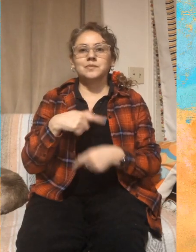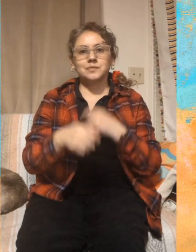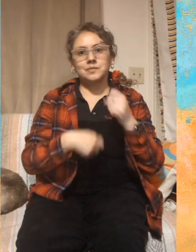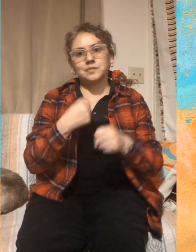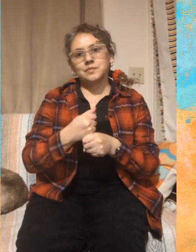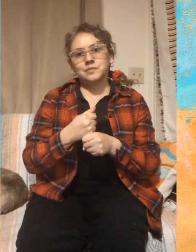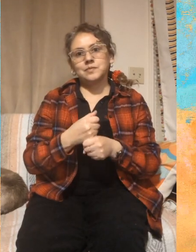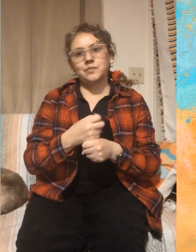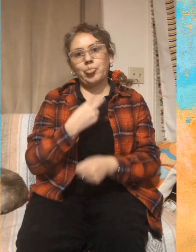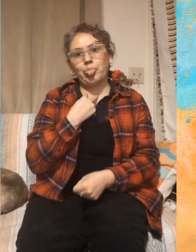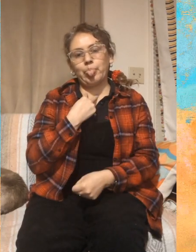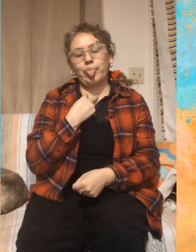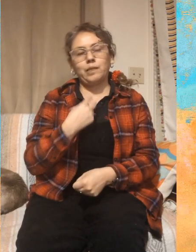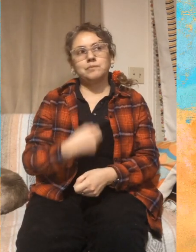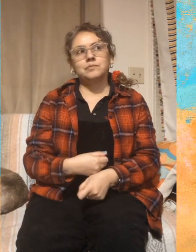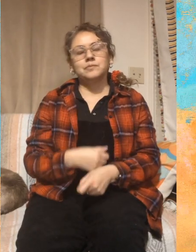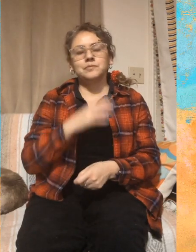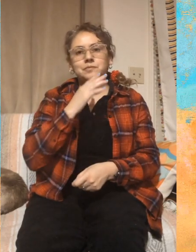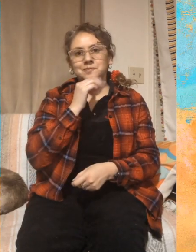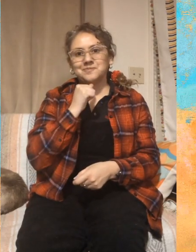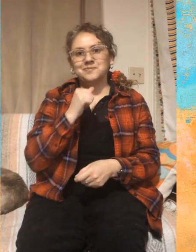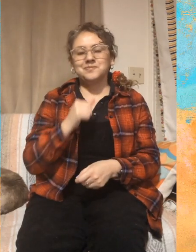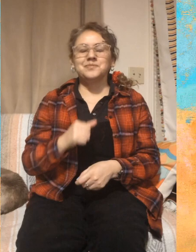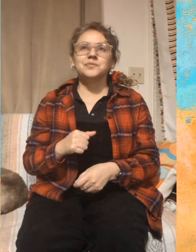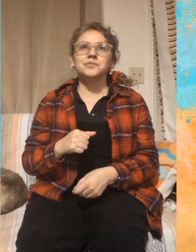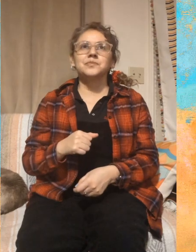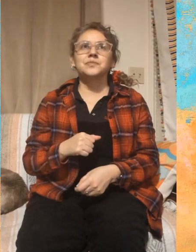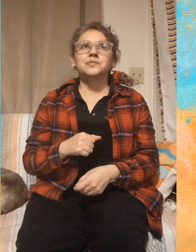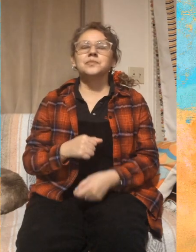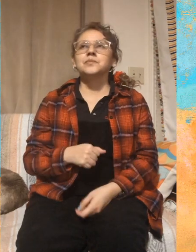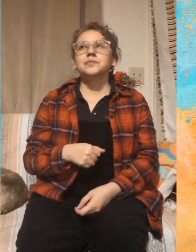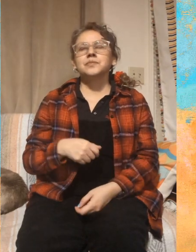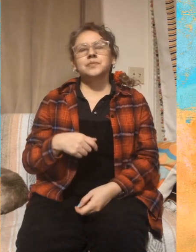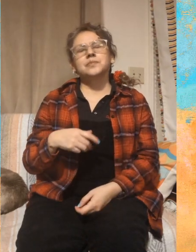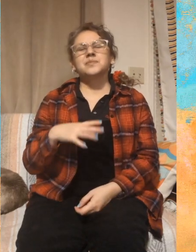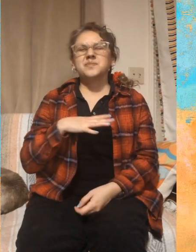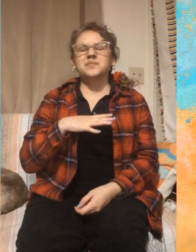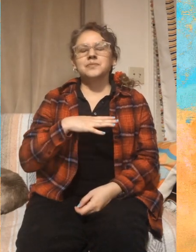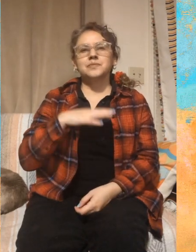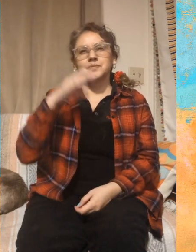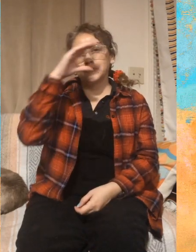físicamente, solamente si fuera remoto, entonces pues sí,